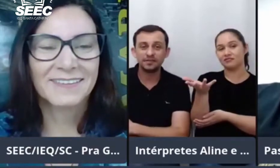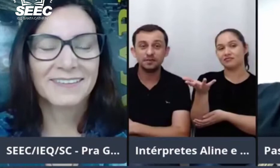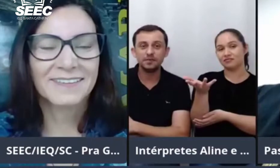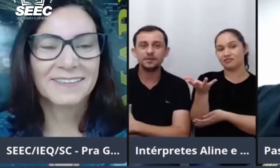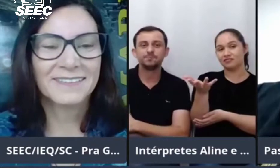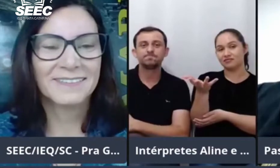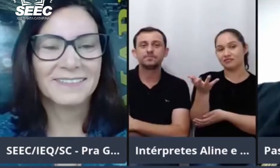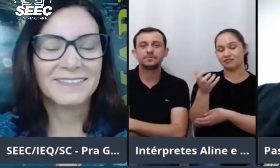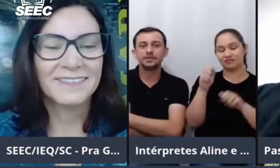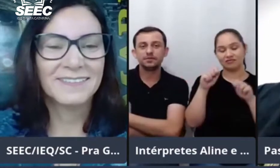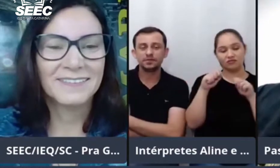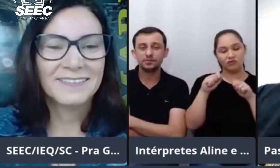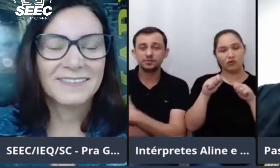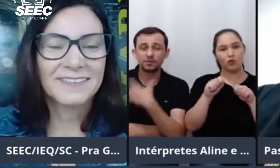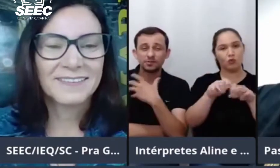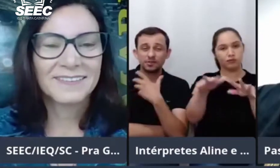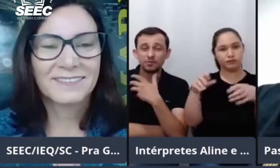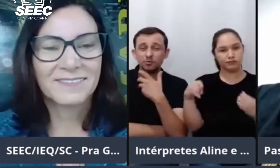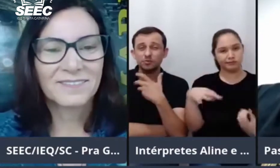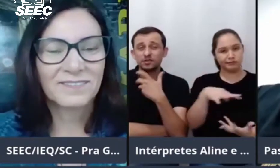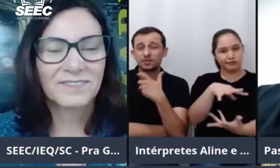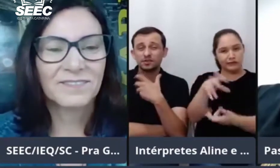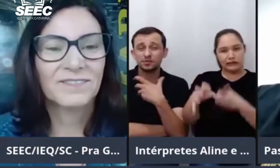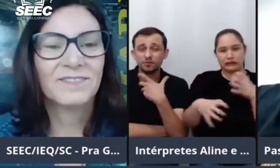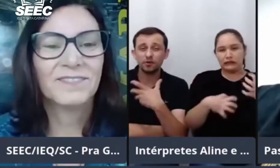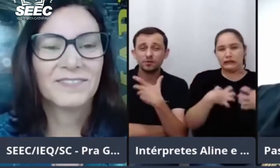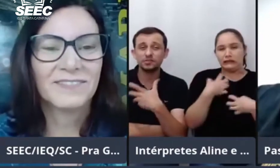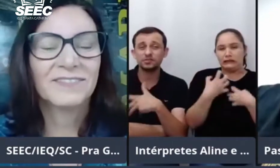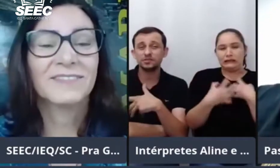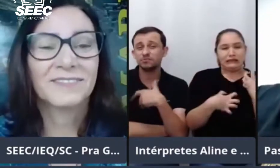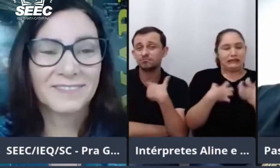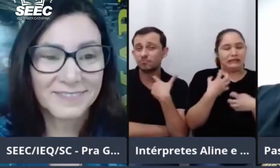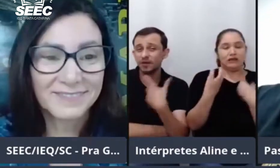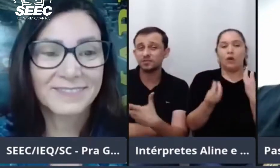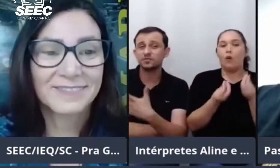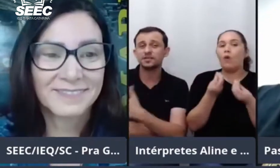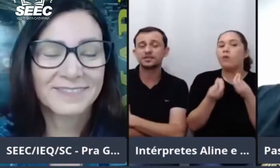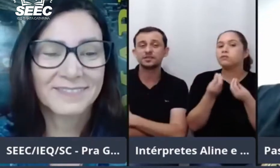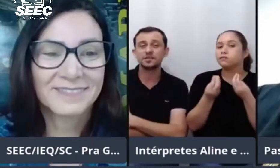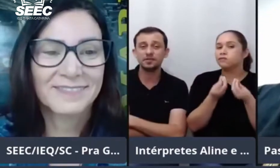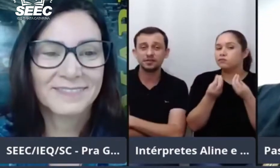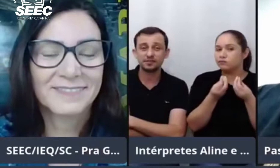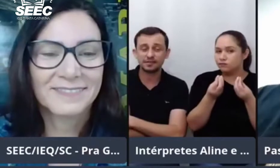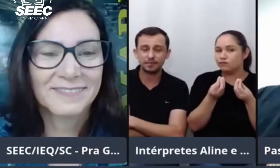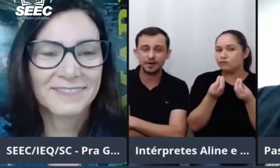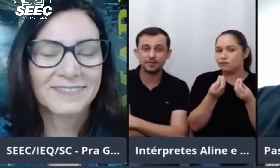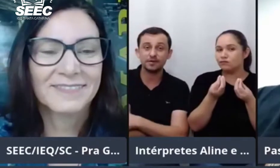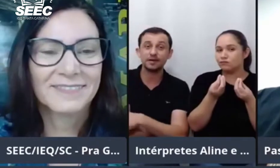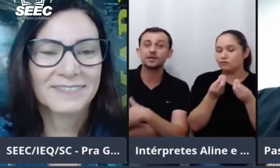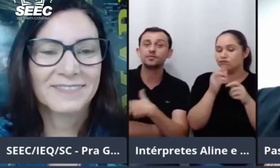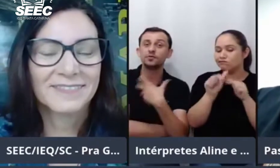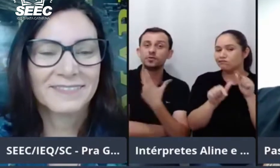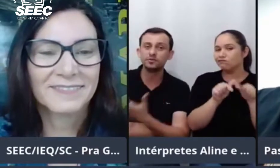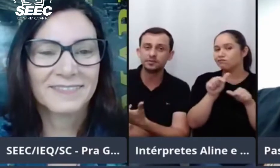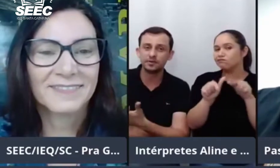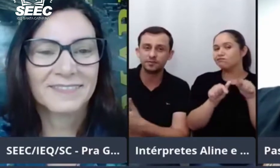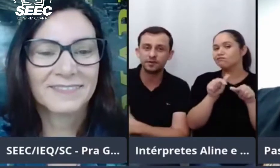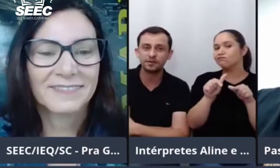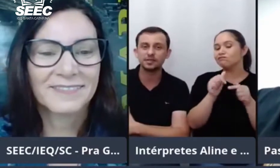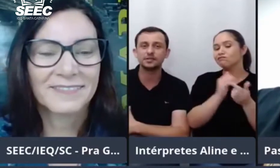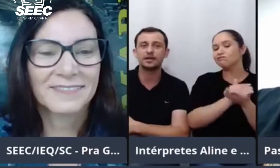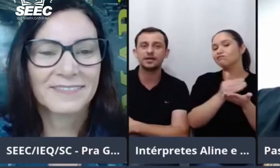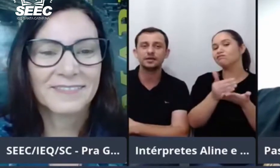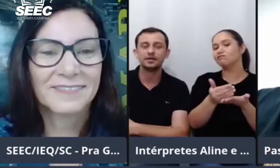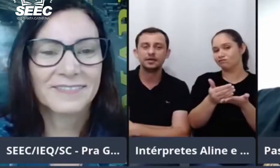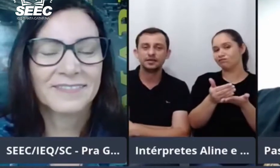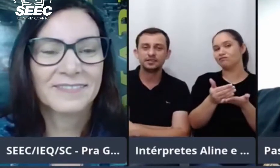questão da pandemia. Então, a gente ficou com essa angústia, né, de como é que a gente vai dar seguimento nesse trabalho? Foi onde, então, veio